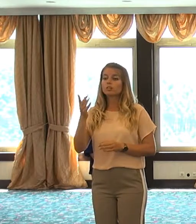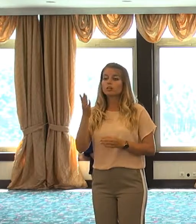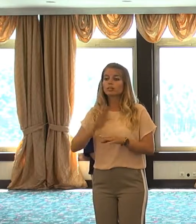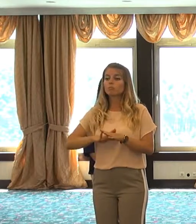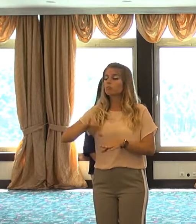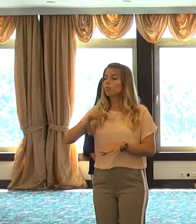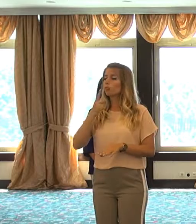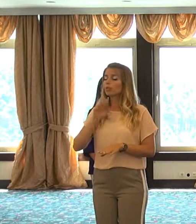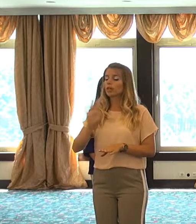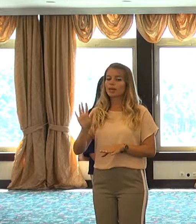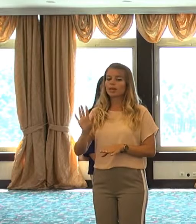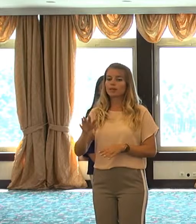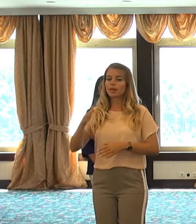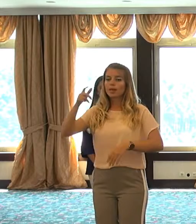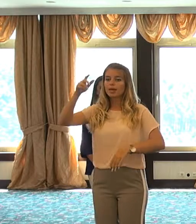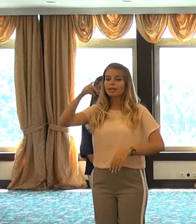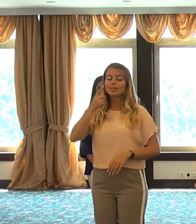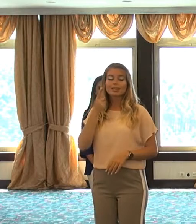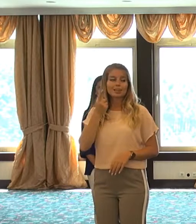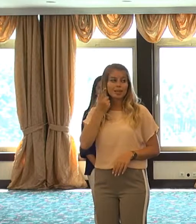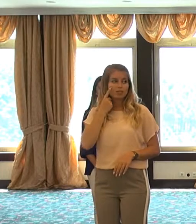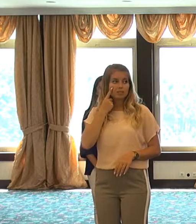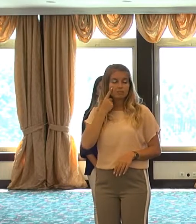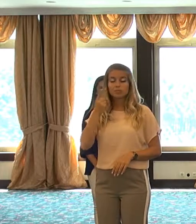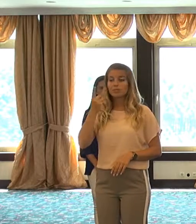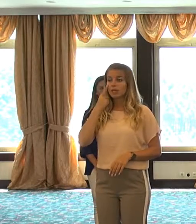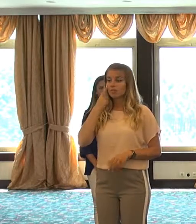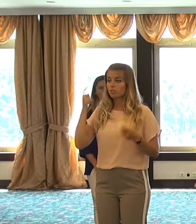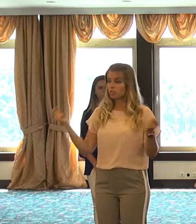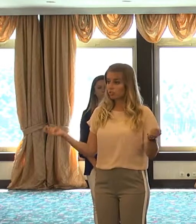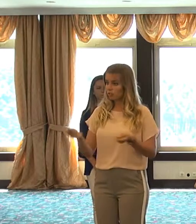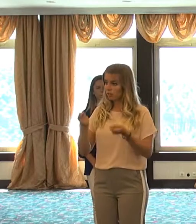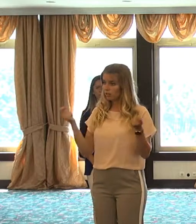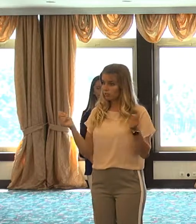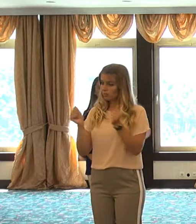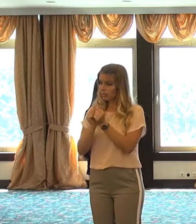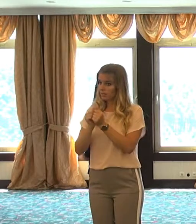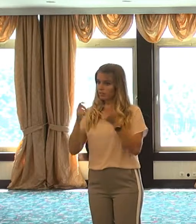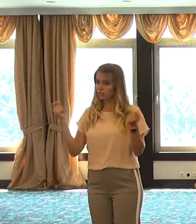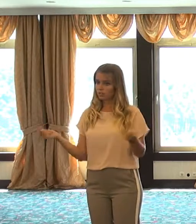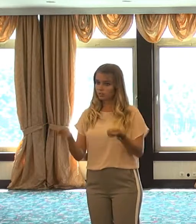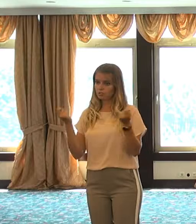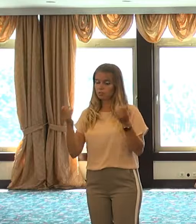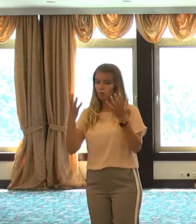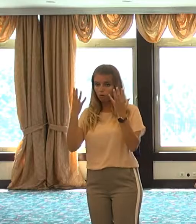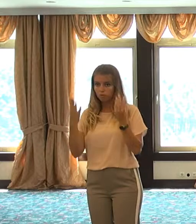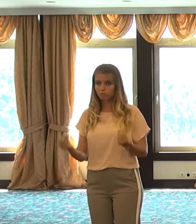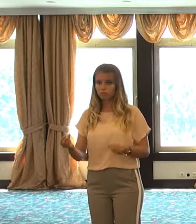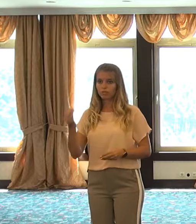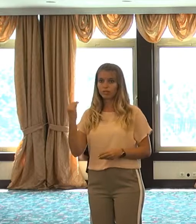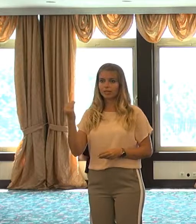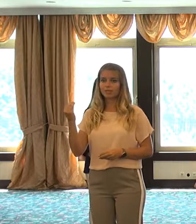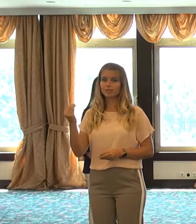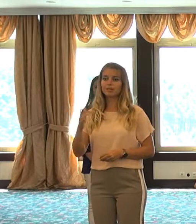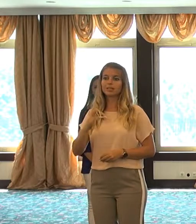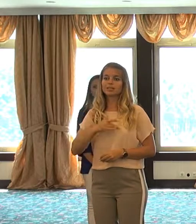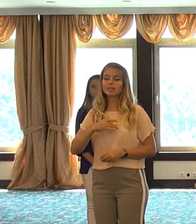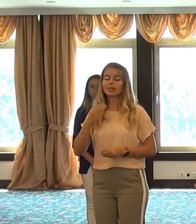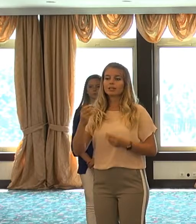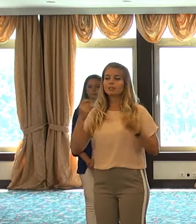çok. Devletimizin, devlet kurumlarının beraber çalıştığımızda oldukça iyi niyetli